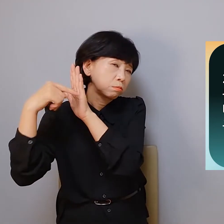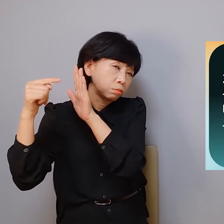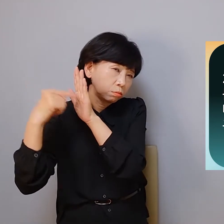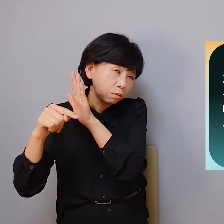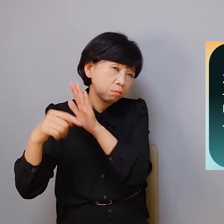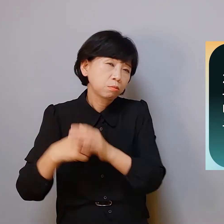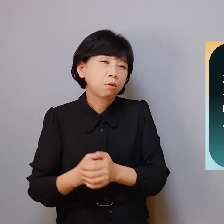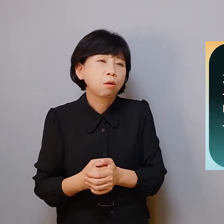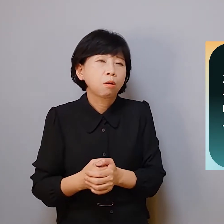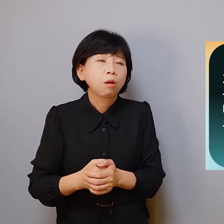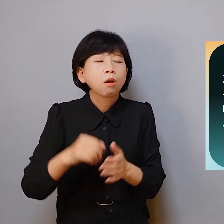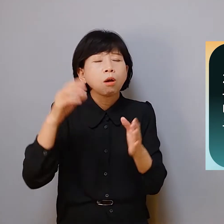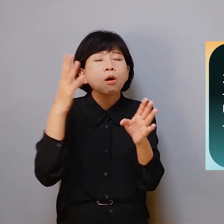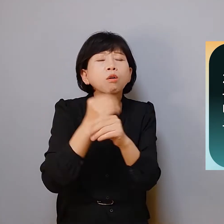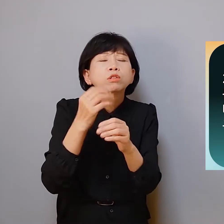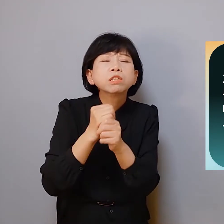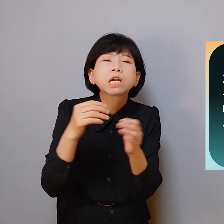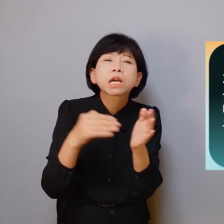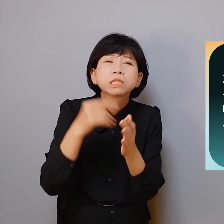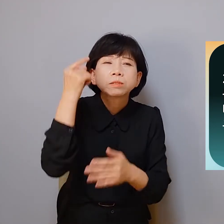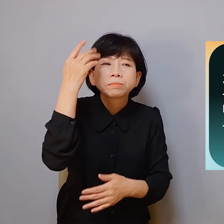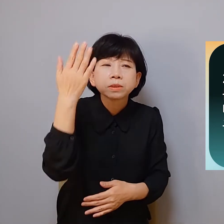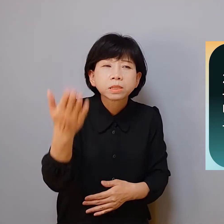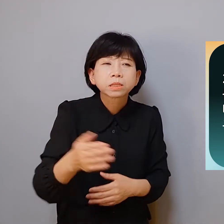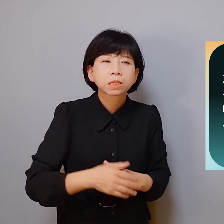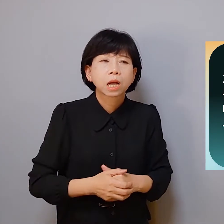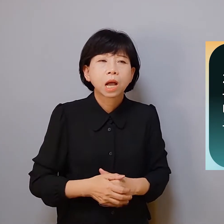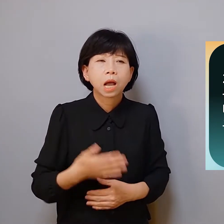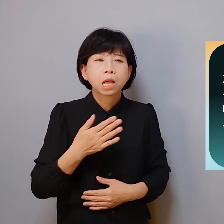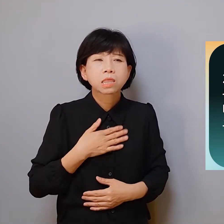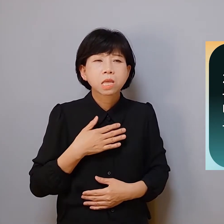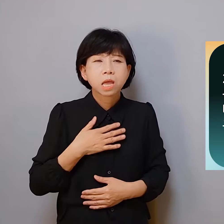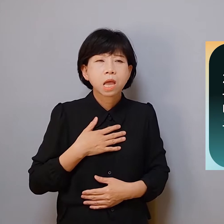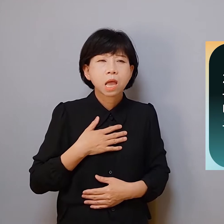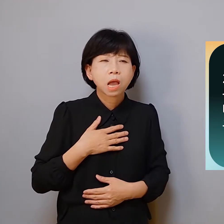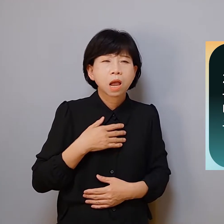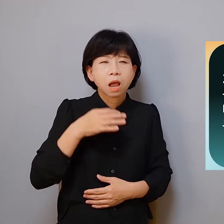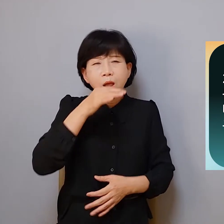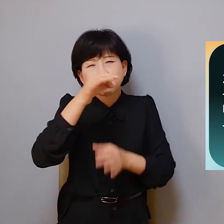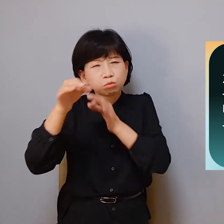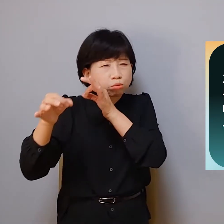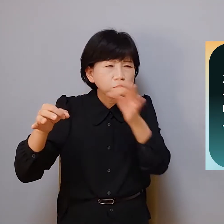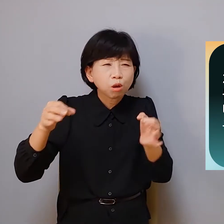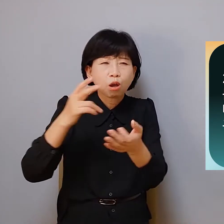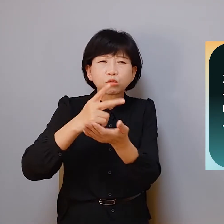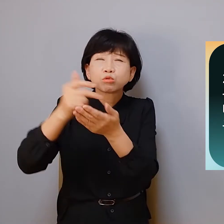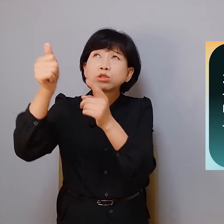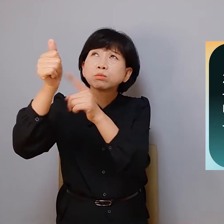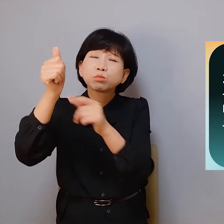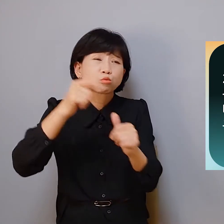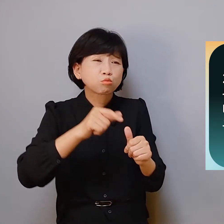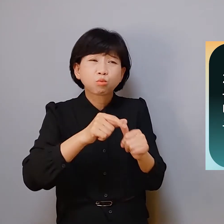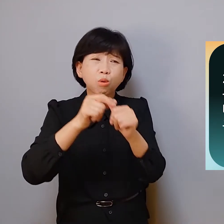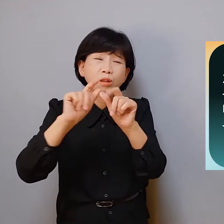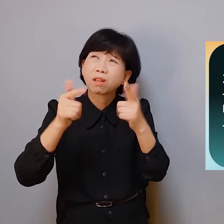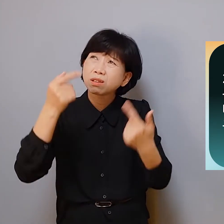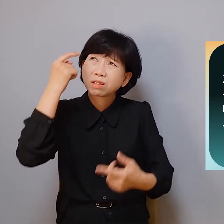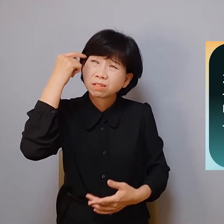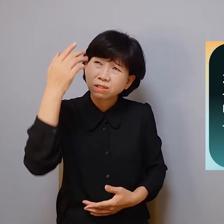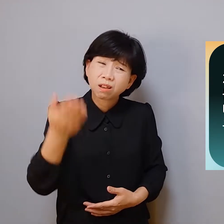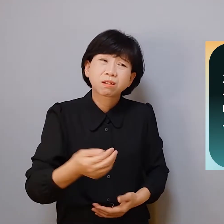듣지 아니하시니 어느 때까지리까? 내가 강포로 말미암아 외쳐도 주께서